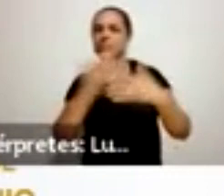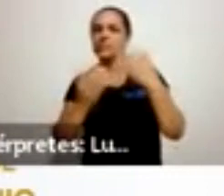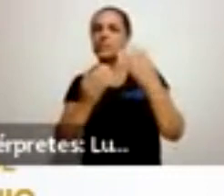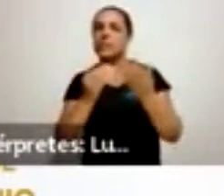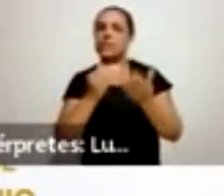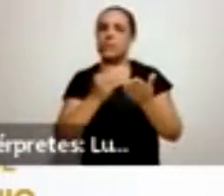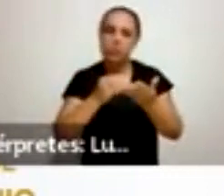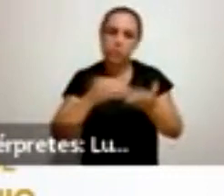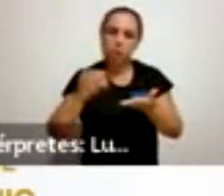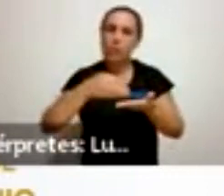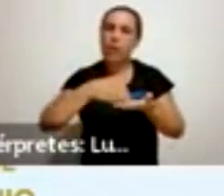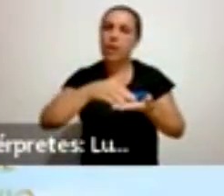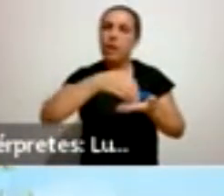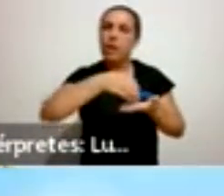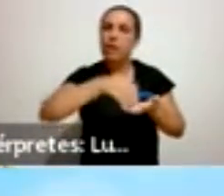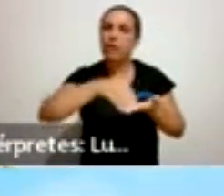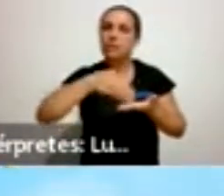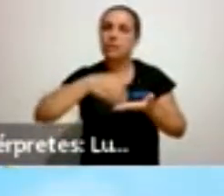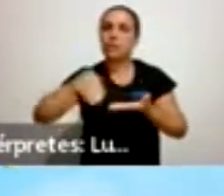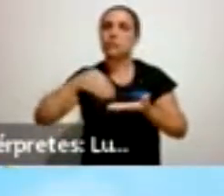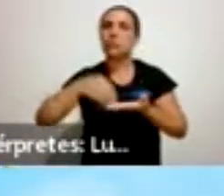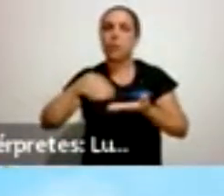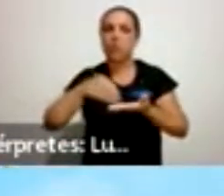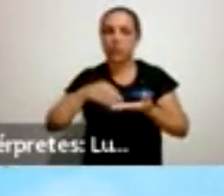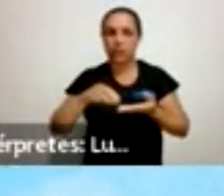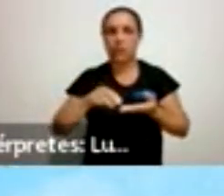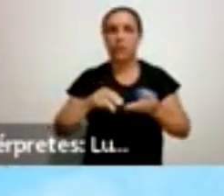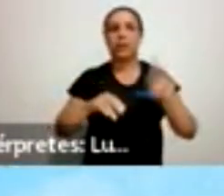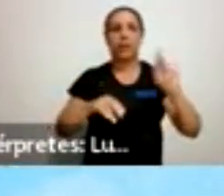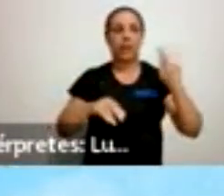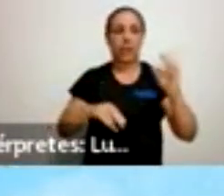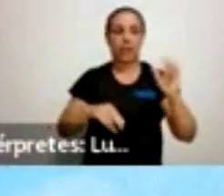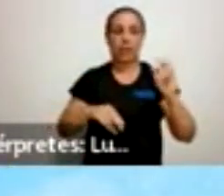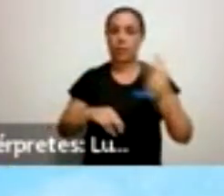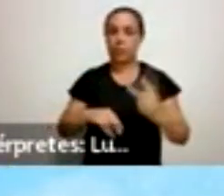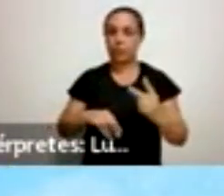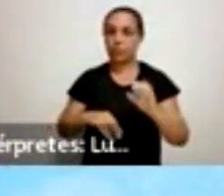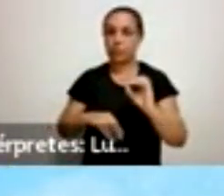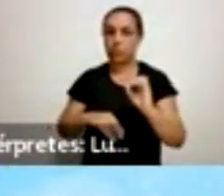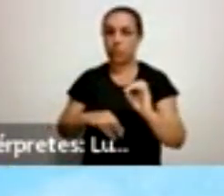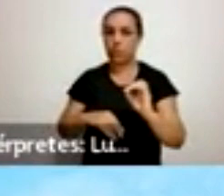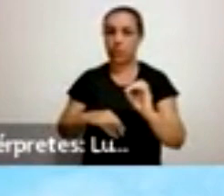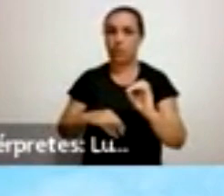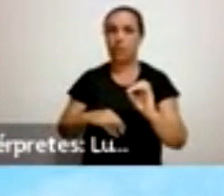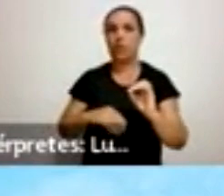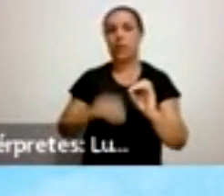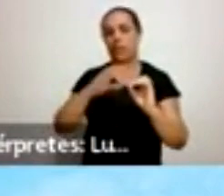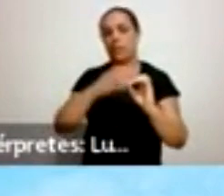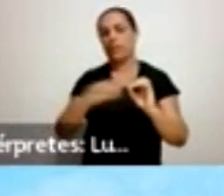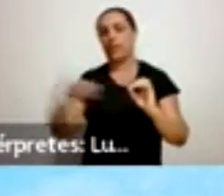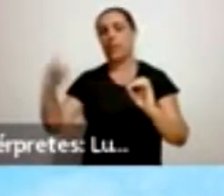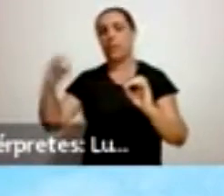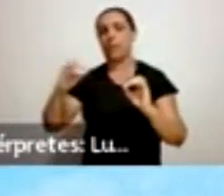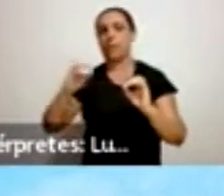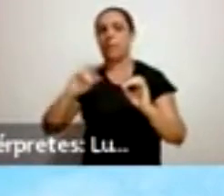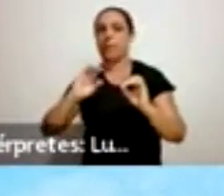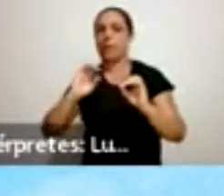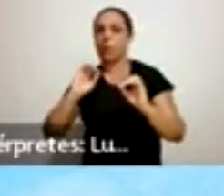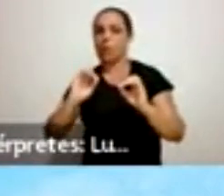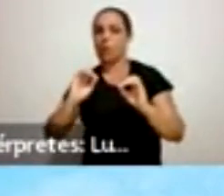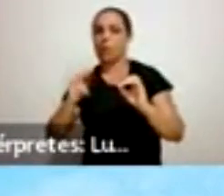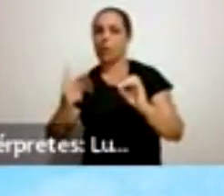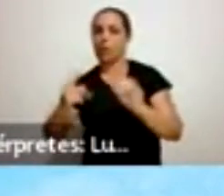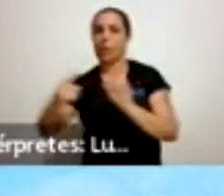Esse aglomerado de íon de hidrogênio, o que ele vai acontecer com ele? Percebeu aqui que ele vai se juntar ao excesso de radicais livres, que tem